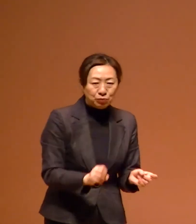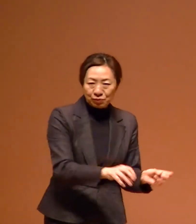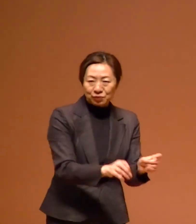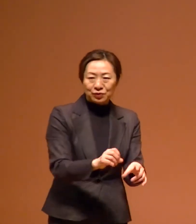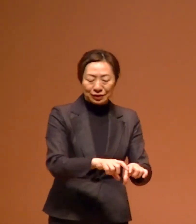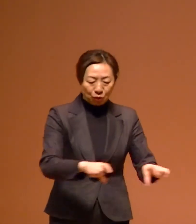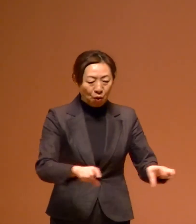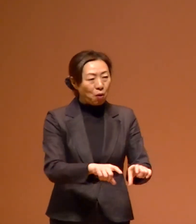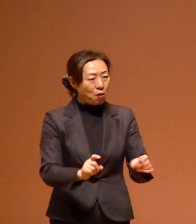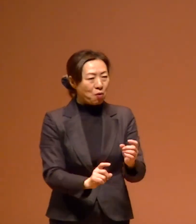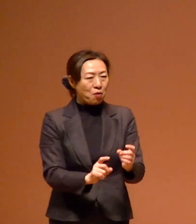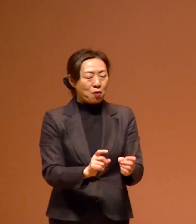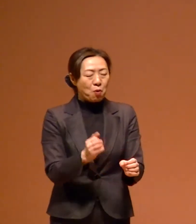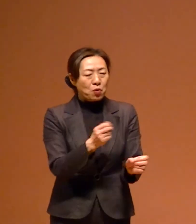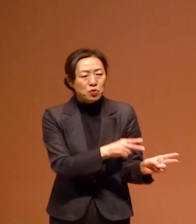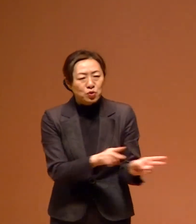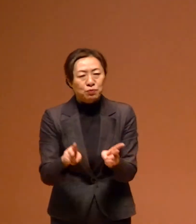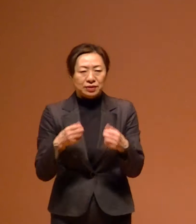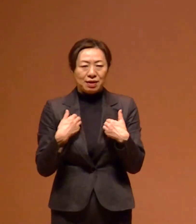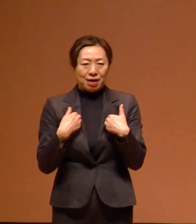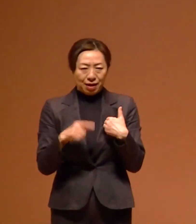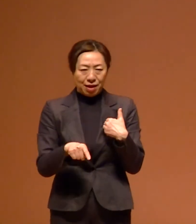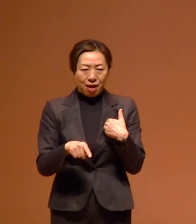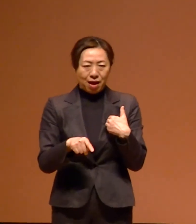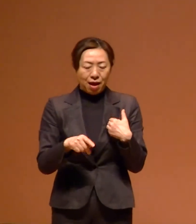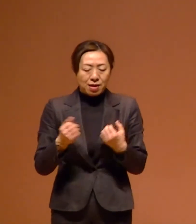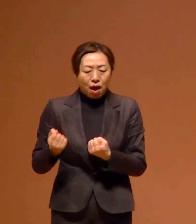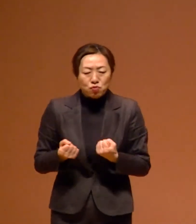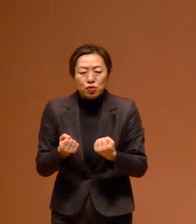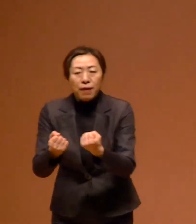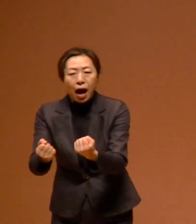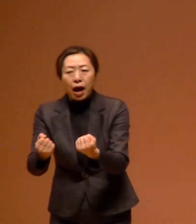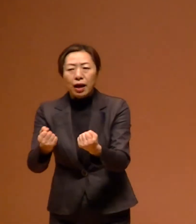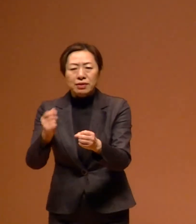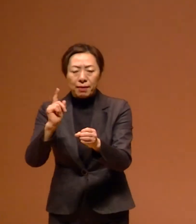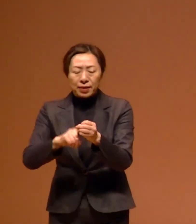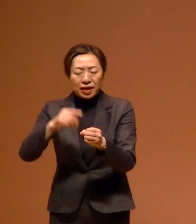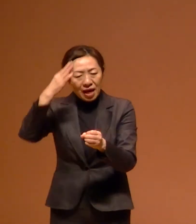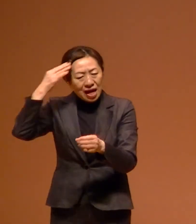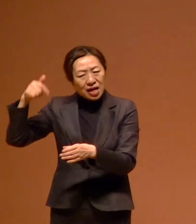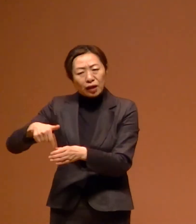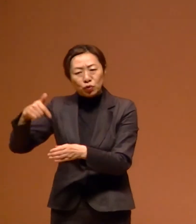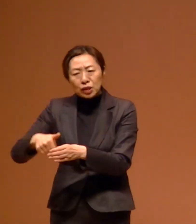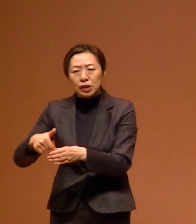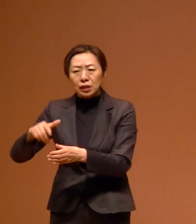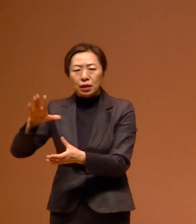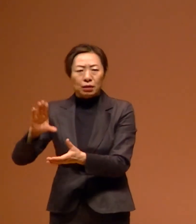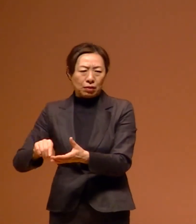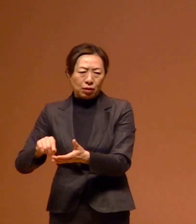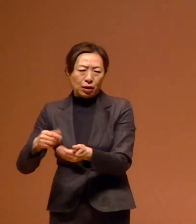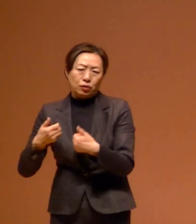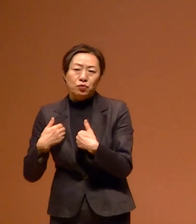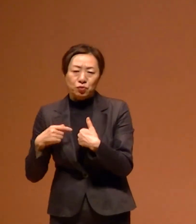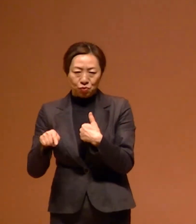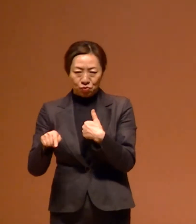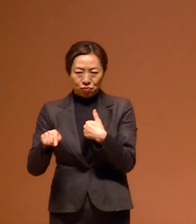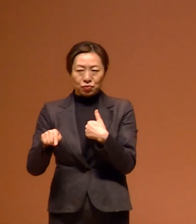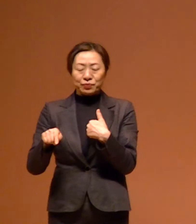を汲んだり、薪を取りに行く。車の移動のために油がなくていけない。